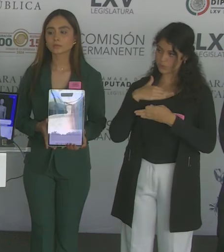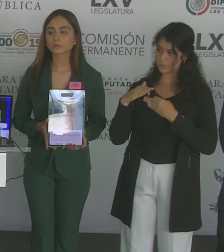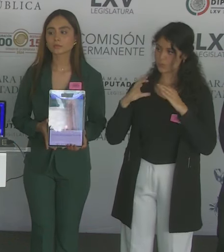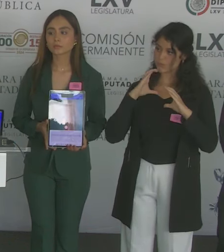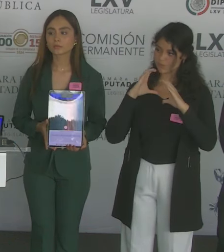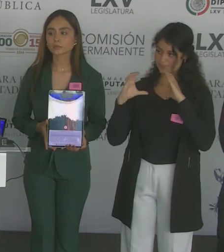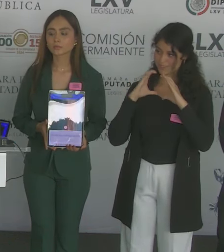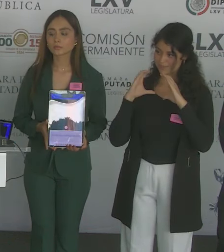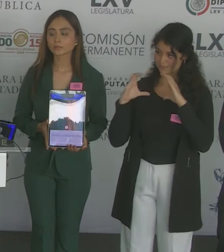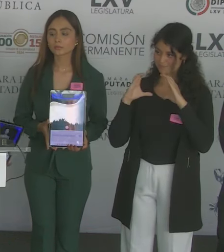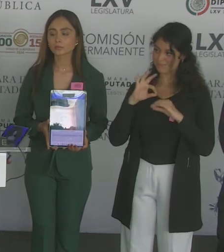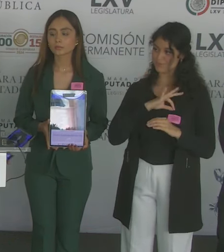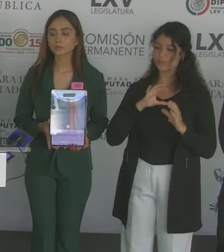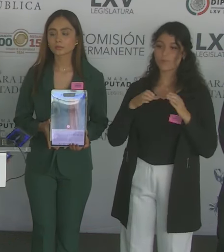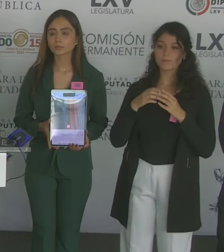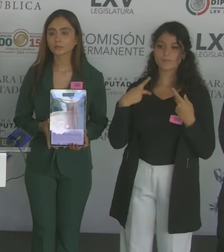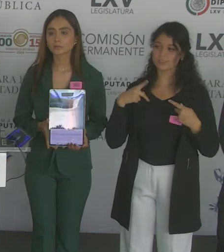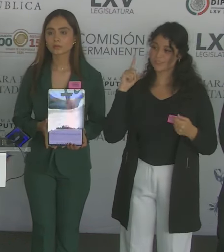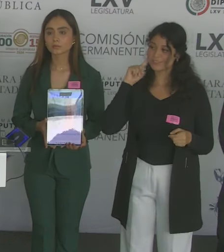comunidad